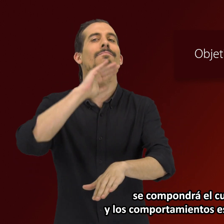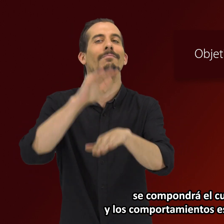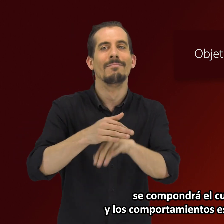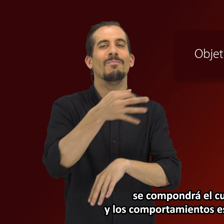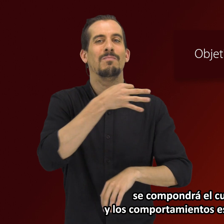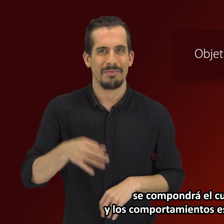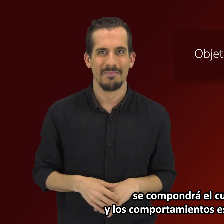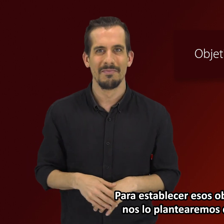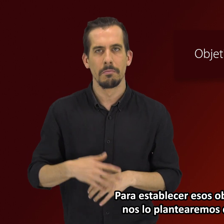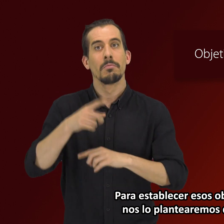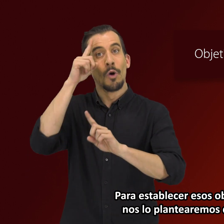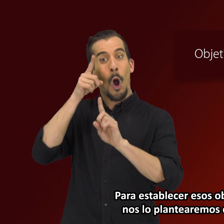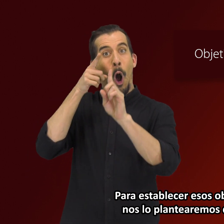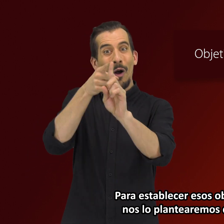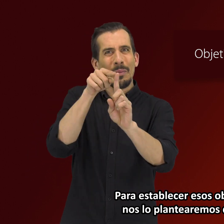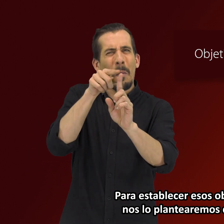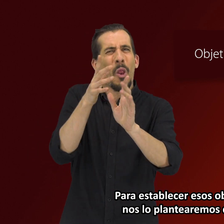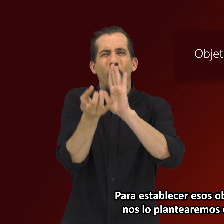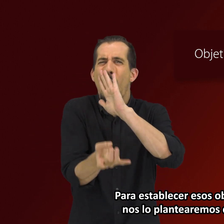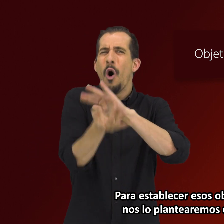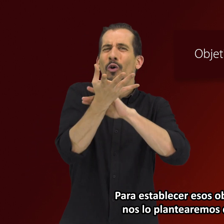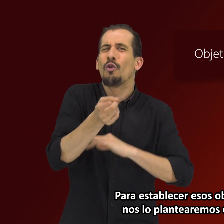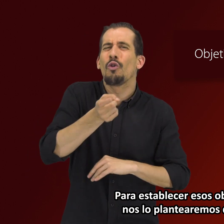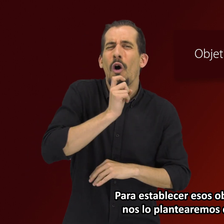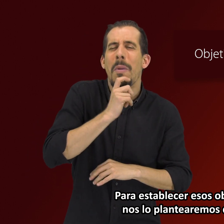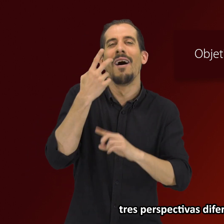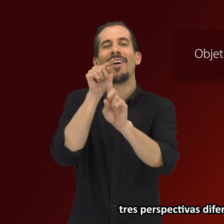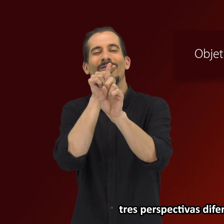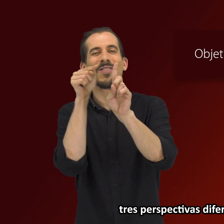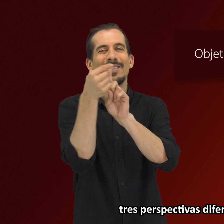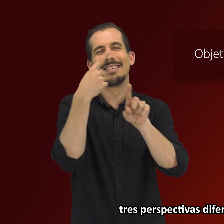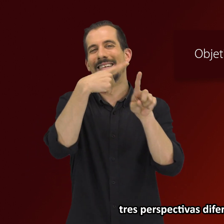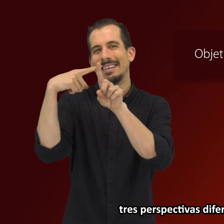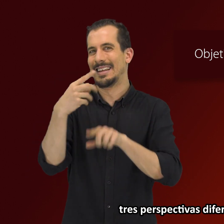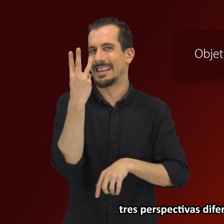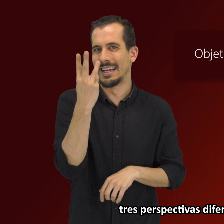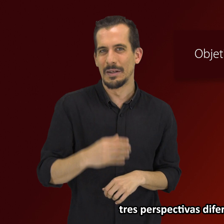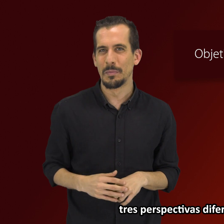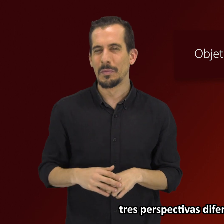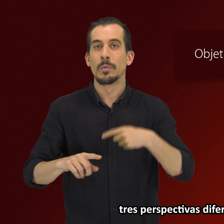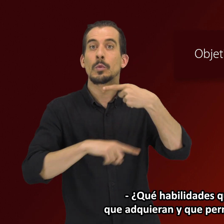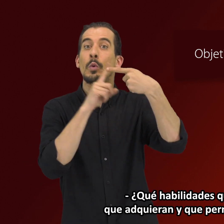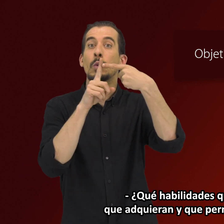curso y los comportamientos esperados. Para estos objetivos nos lo plantearemos desde 3 perspectivas diferentes.